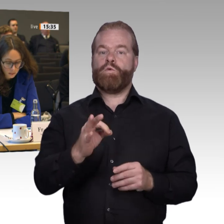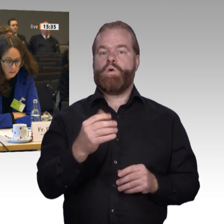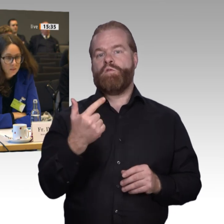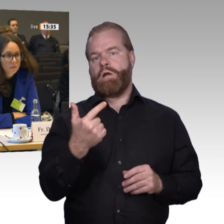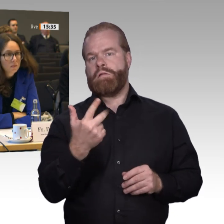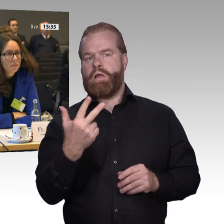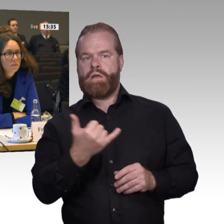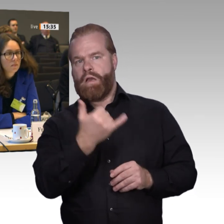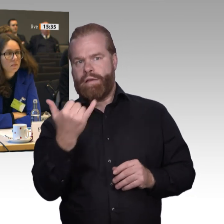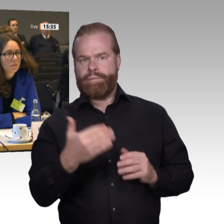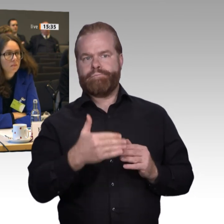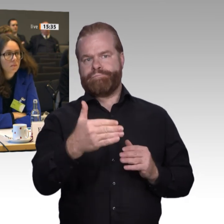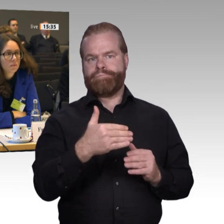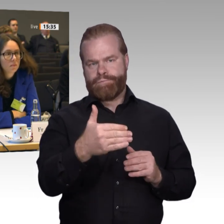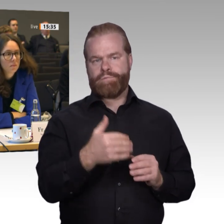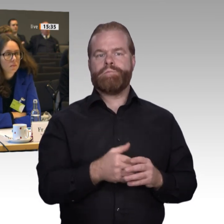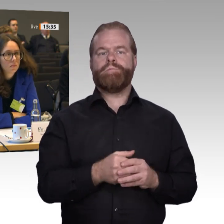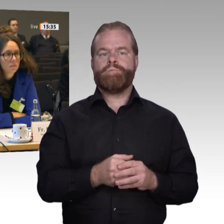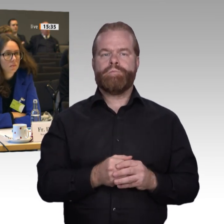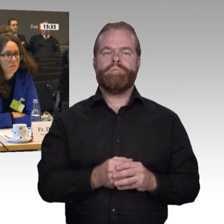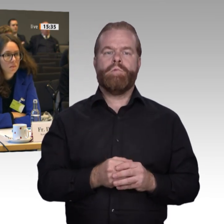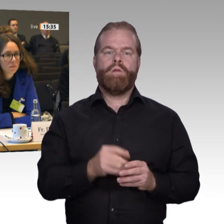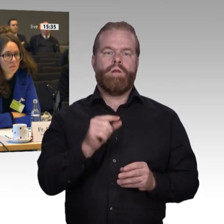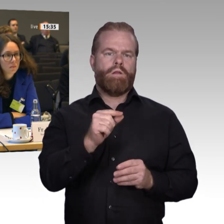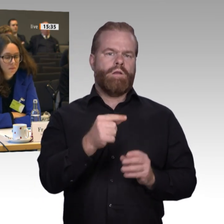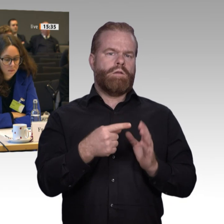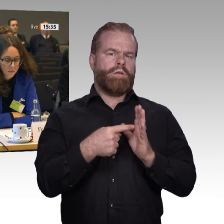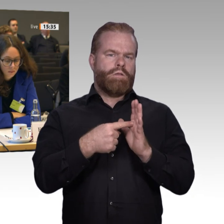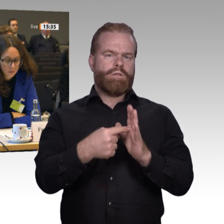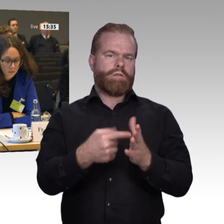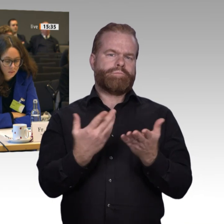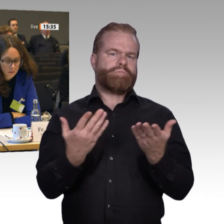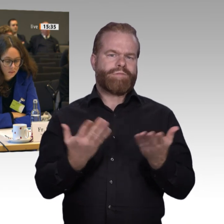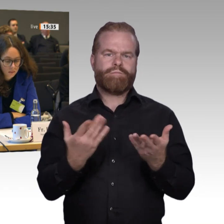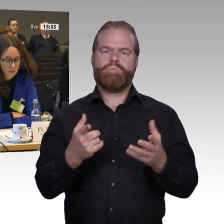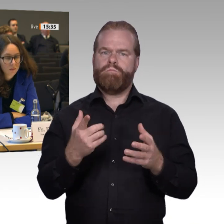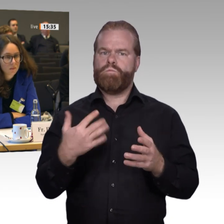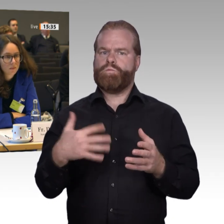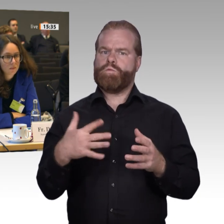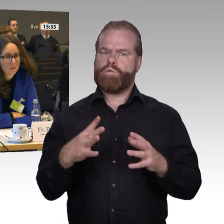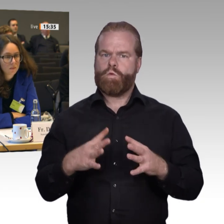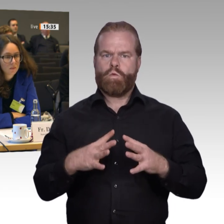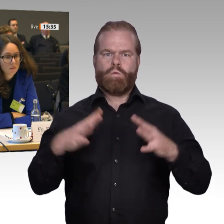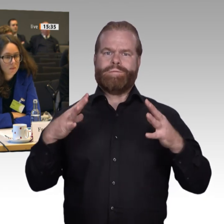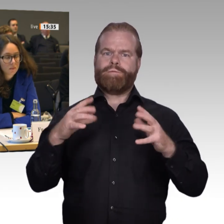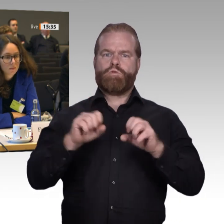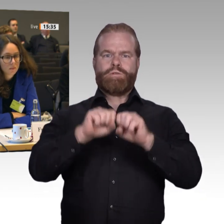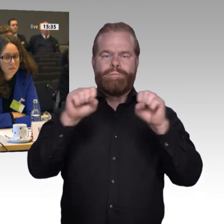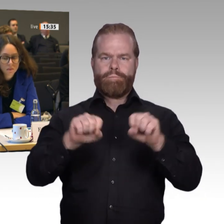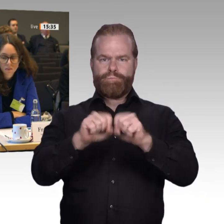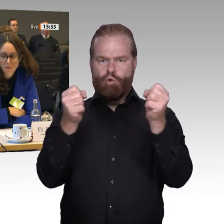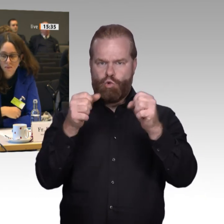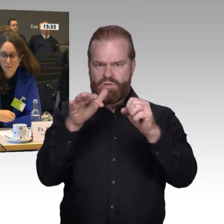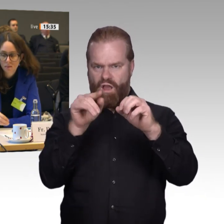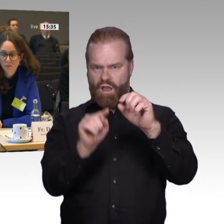Das zeigt einfach, wie groß hier die Systembrüche sind. Und insofern begrüßen wir das ausdrücklich, wenn das jetzt auf alle Bereiche ausgeweitet werden soll. Und ja, vielleicht